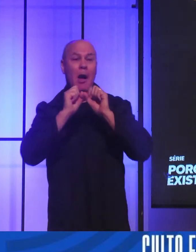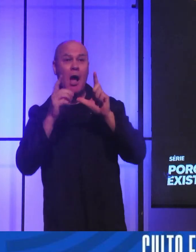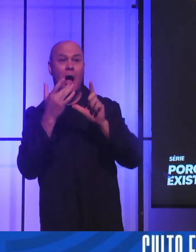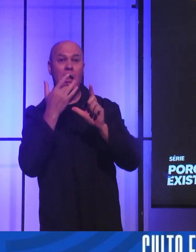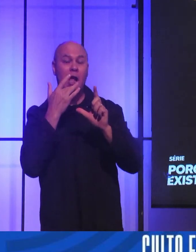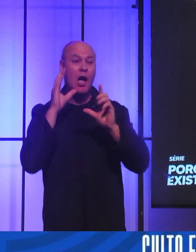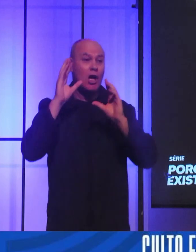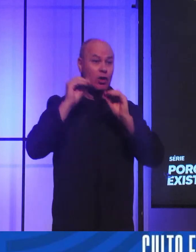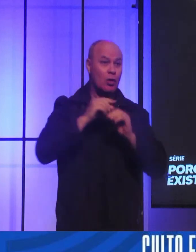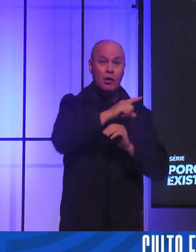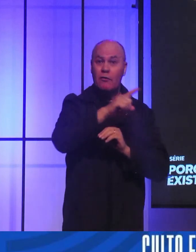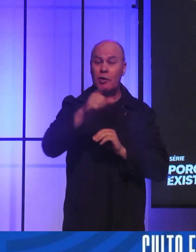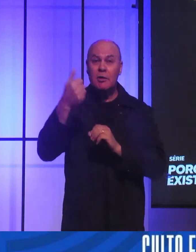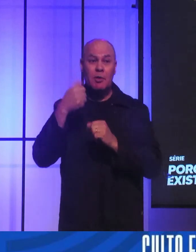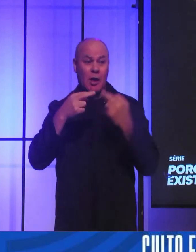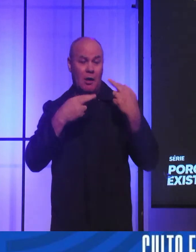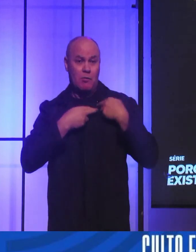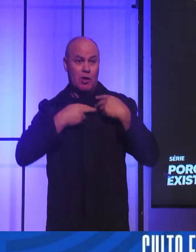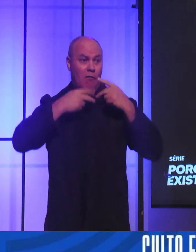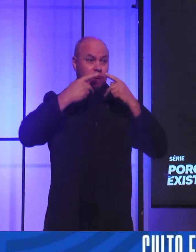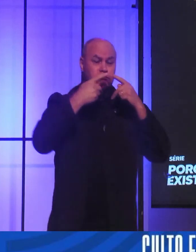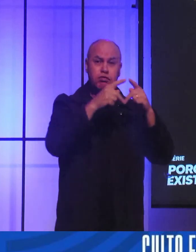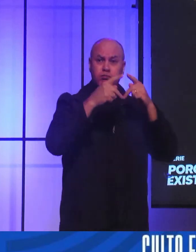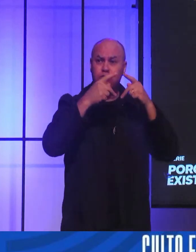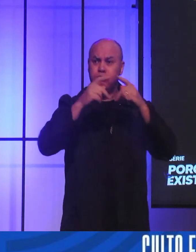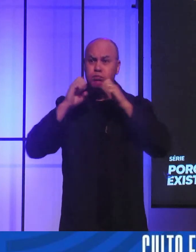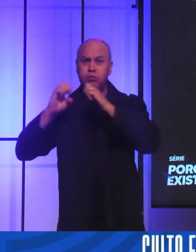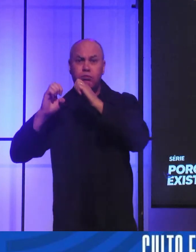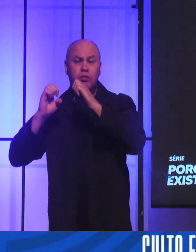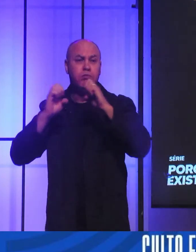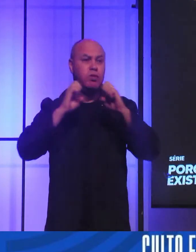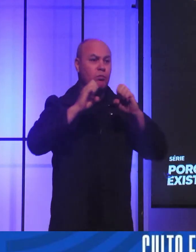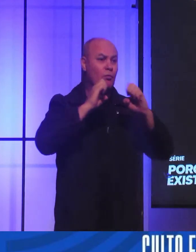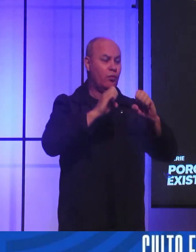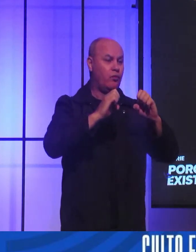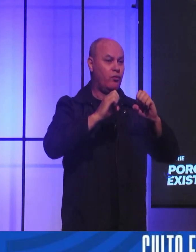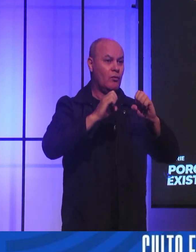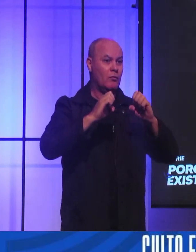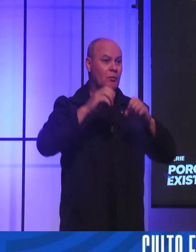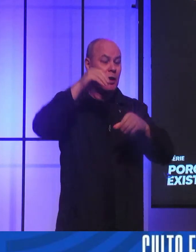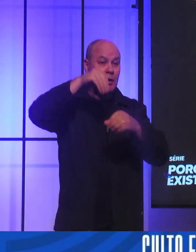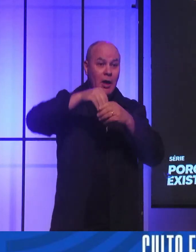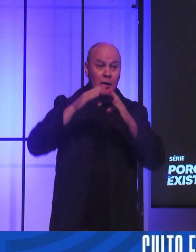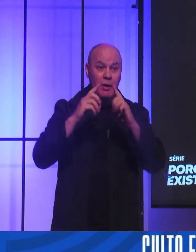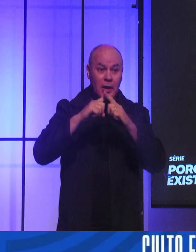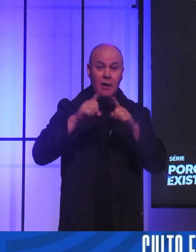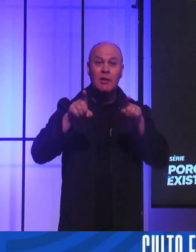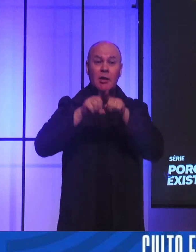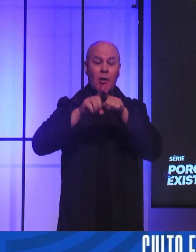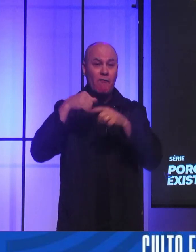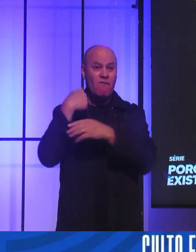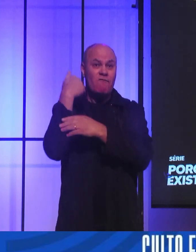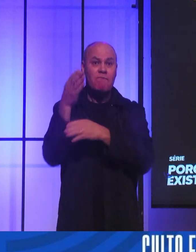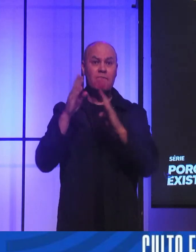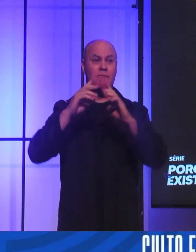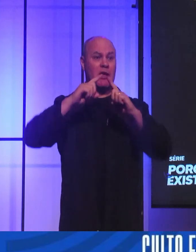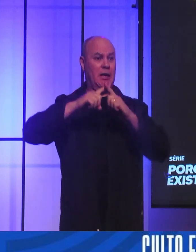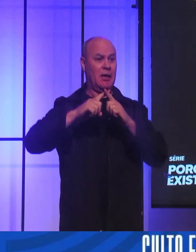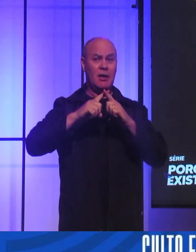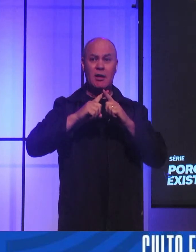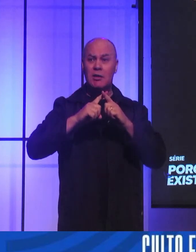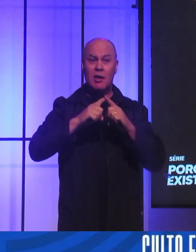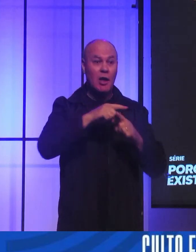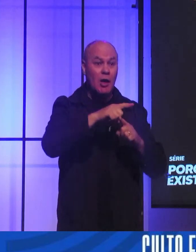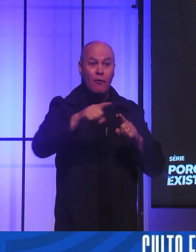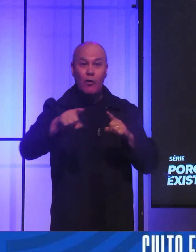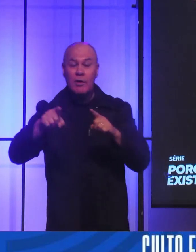pensar de uma maneira intencional em como eles vão conhecer a graça de Deus, como eu posso fazer